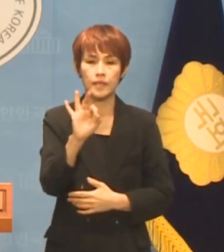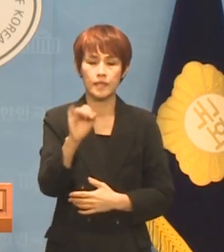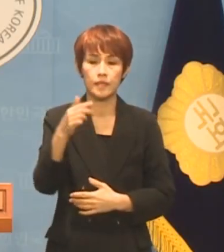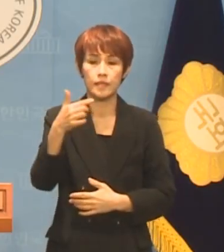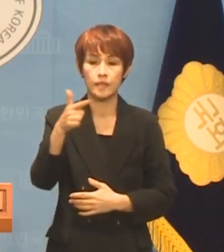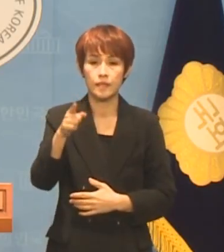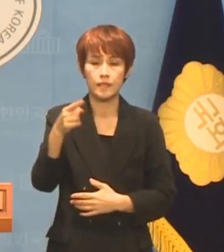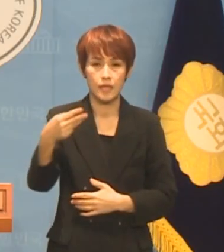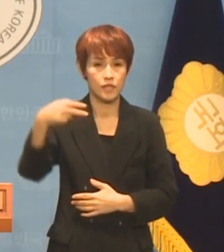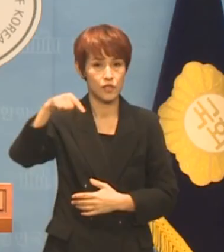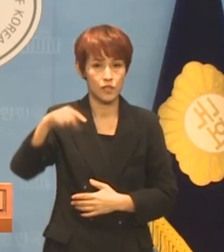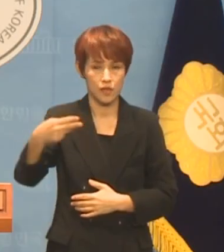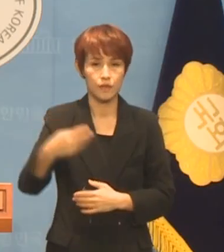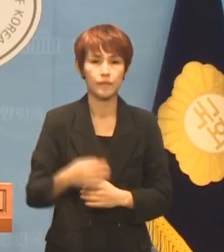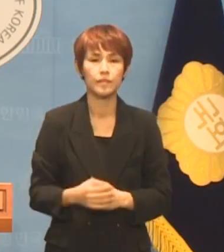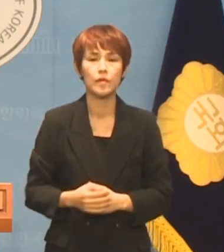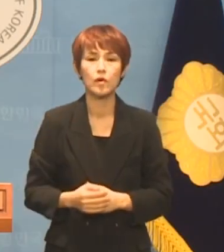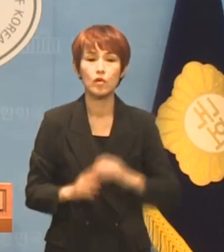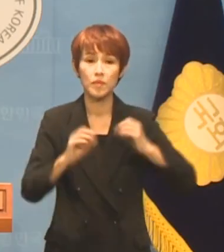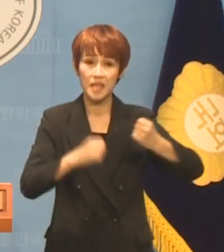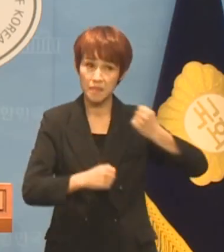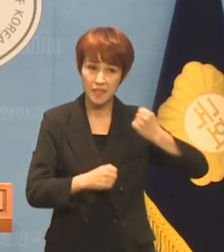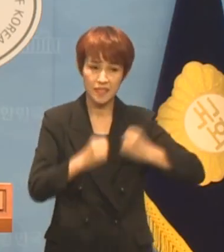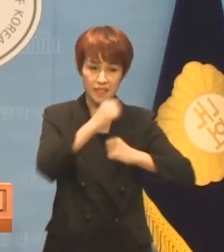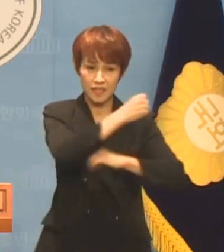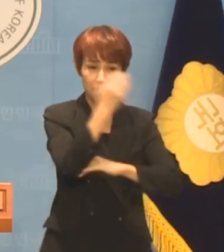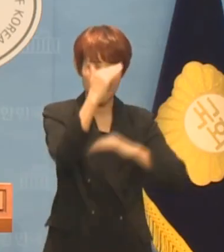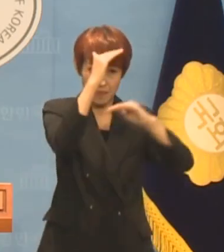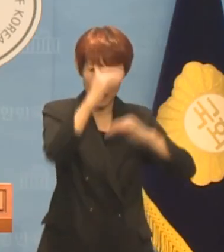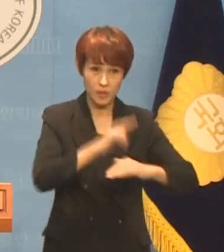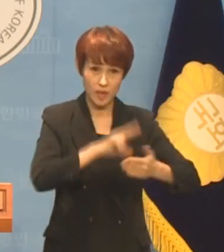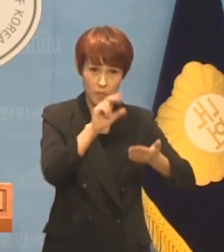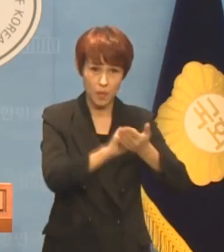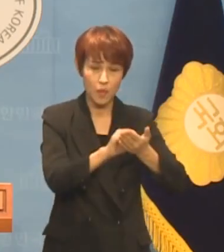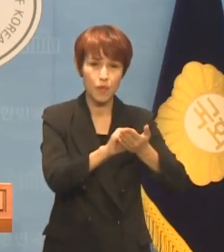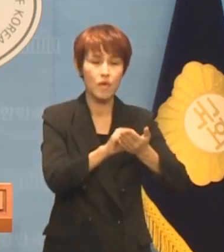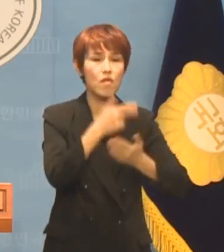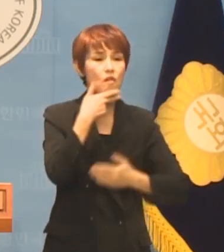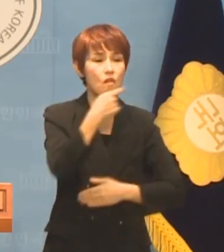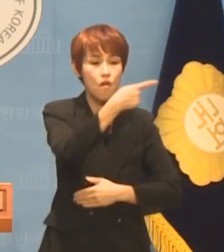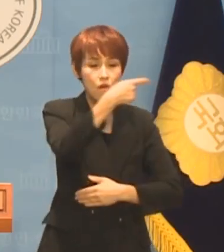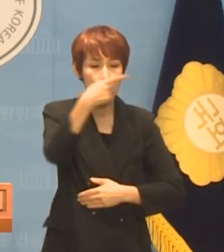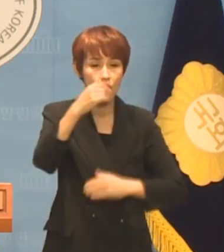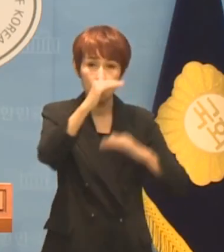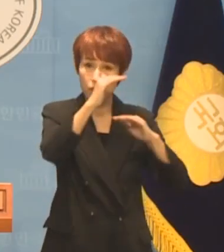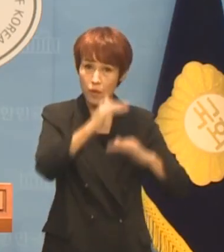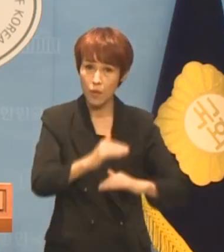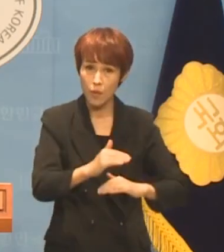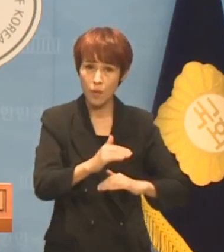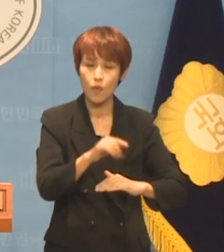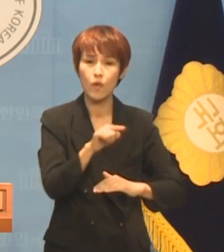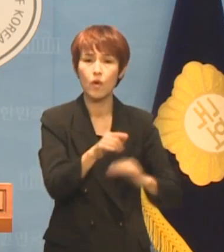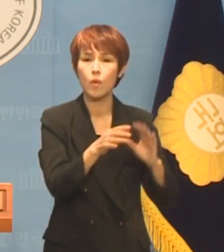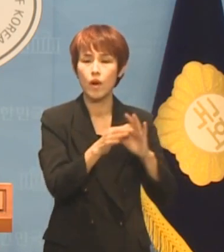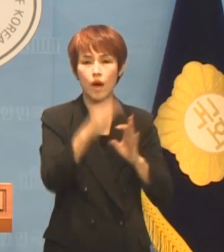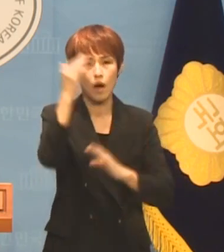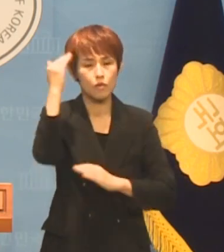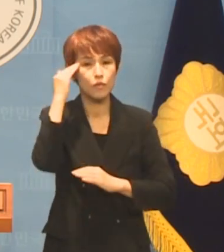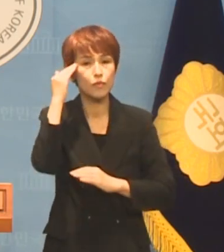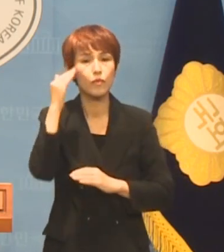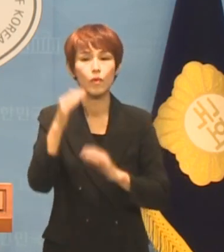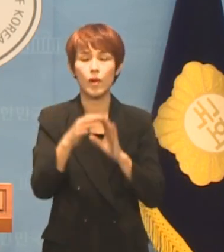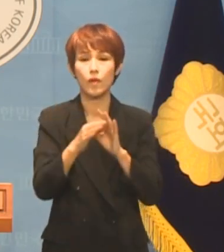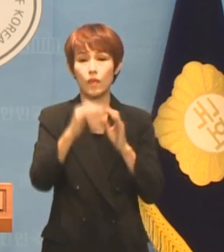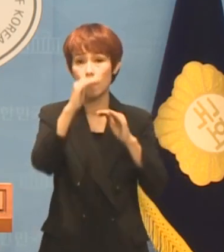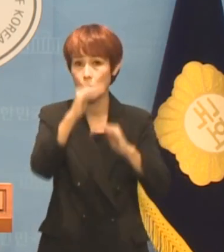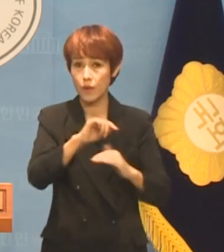기사입니다. 국민의힘은 해당 기사의 제목인 The Left-Wing Firebrand Who Could Be South Korea's Next